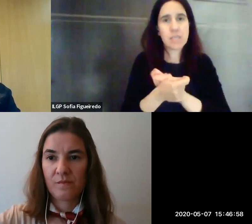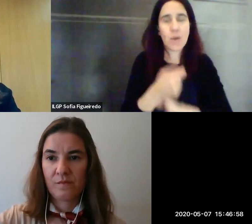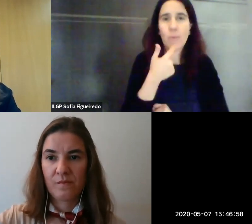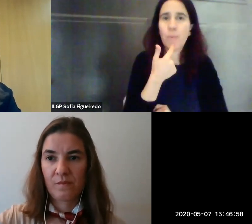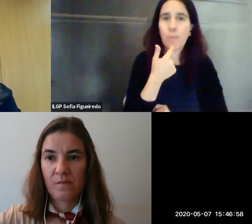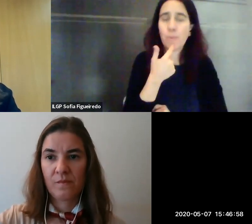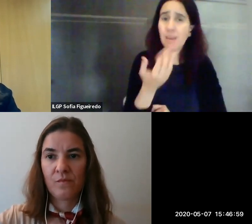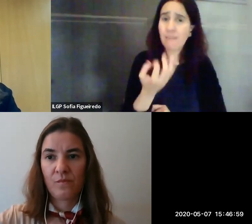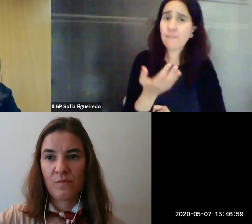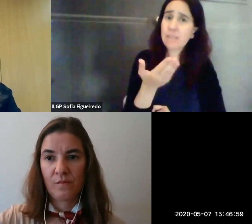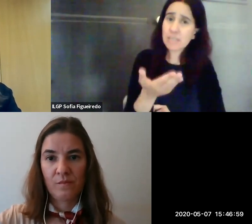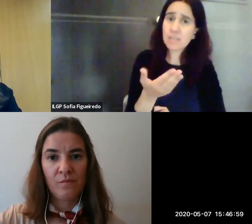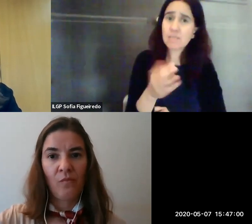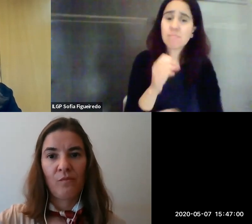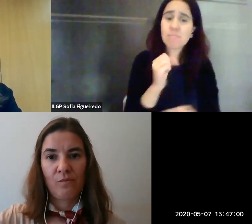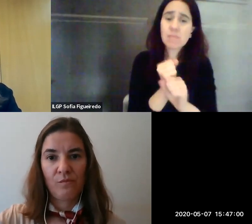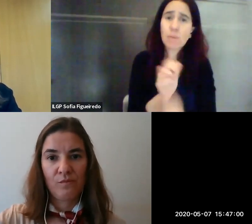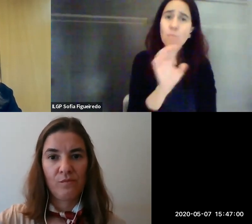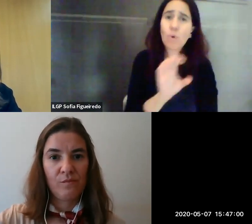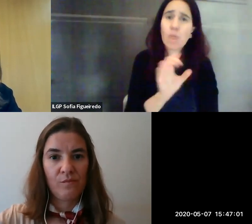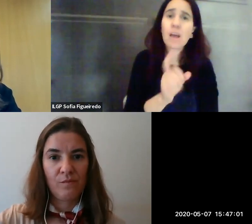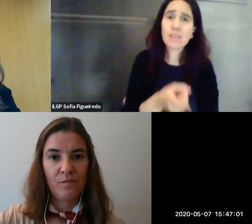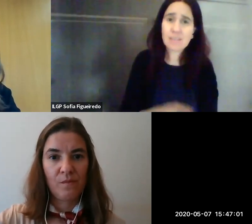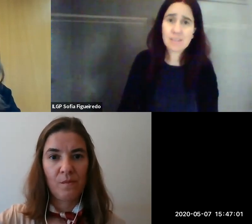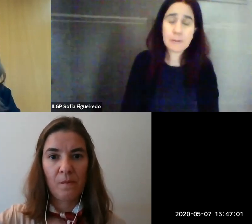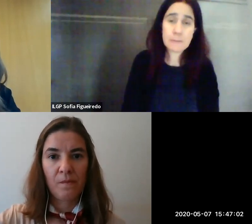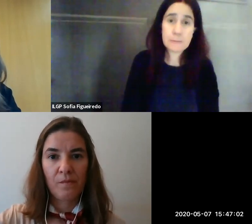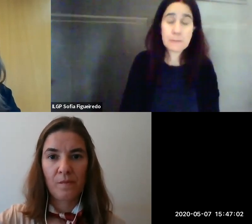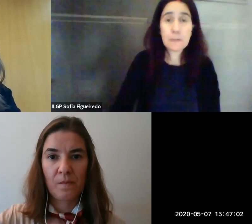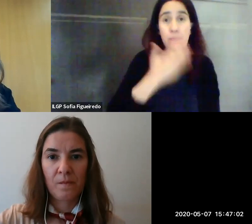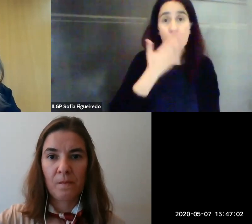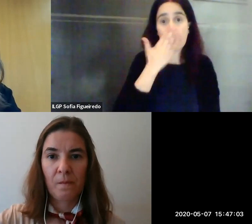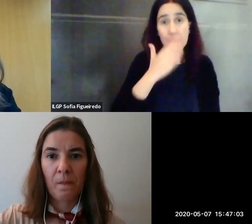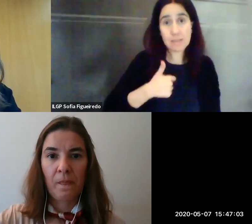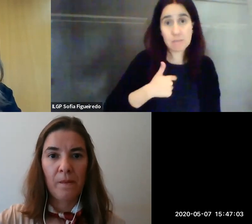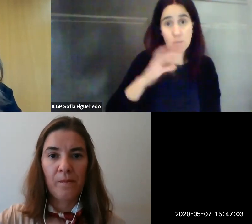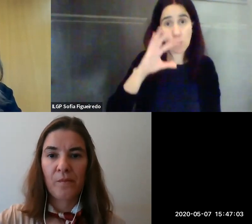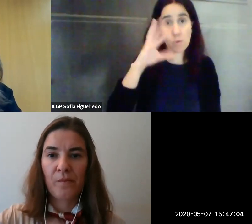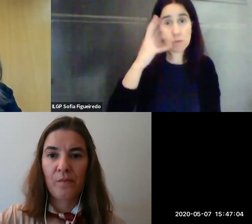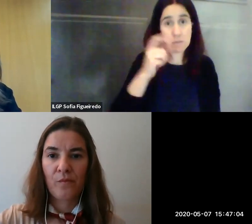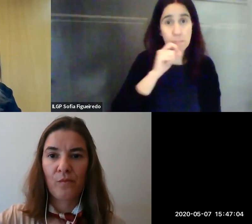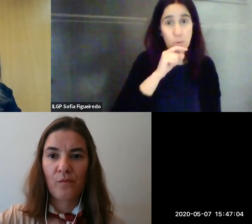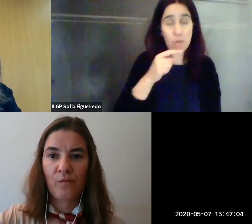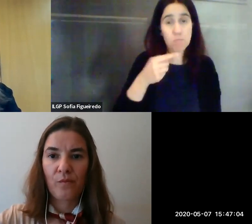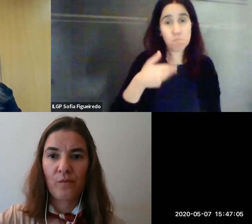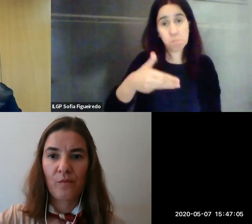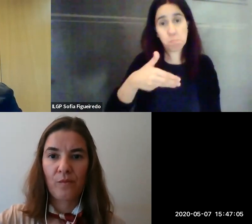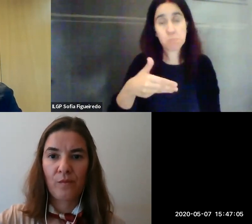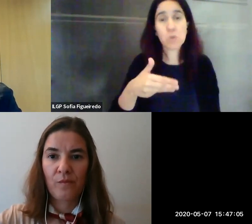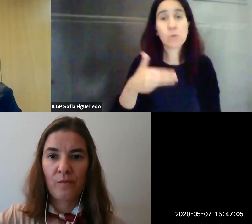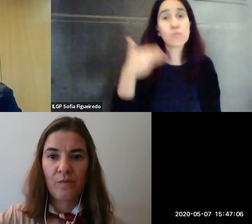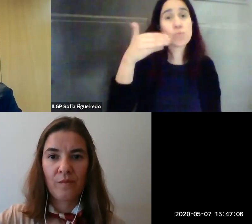é exatamente o modo de trabalho. E parece-me que pode acontecer num futuro próximo, quando tudo